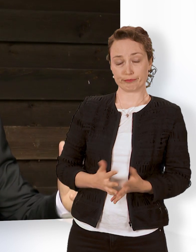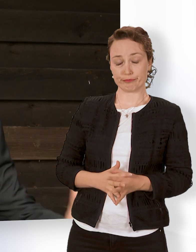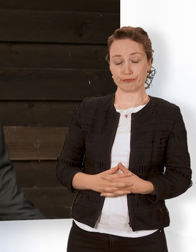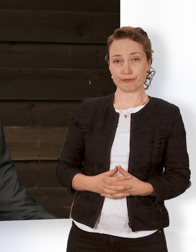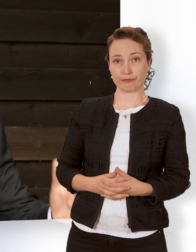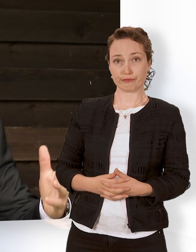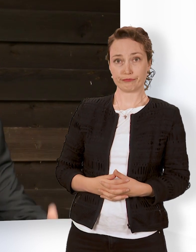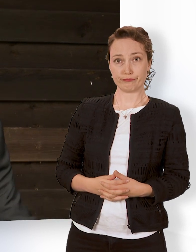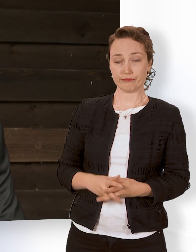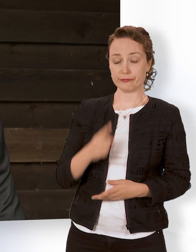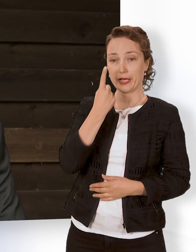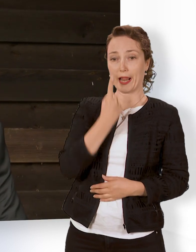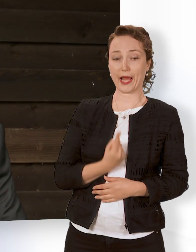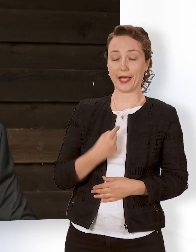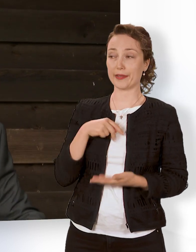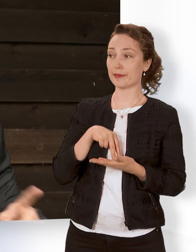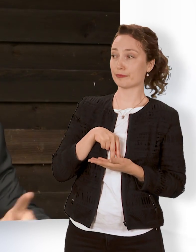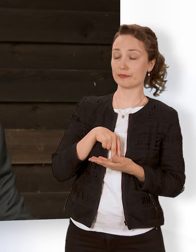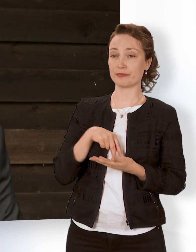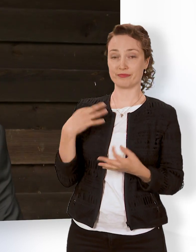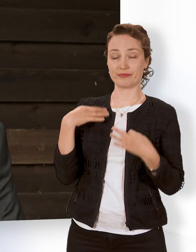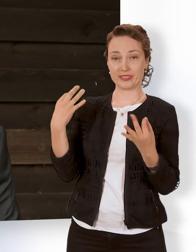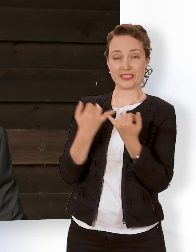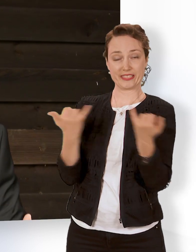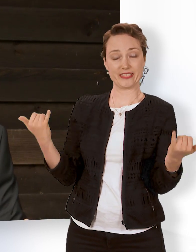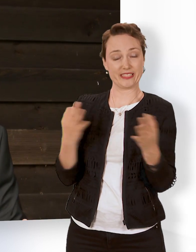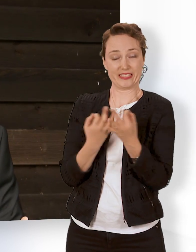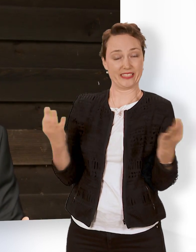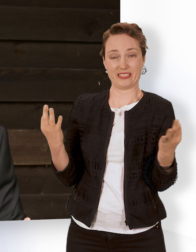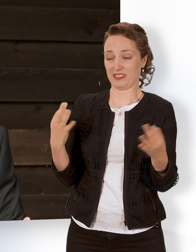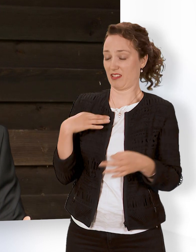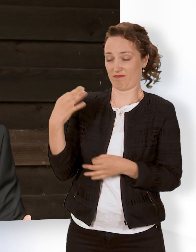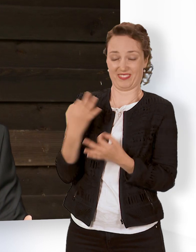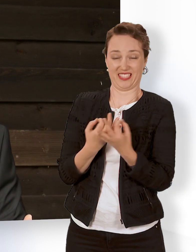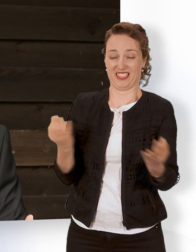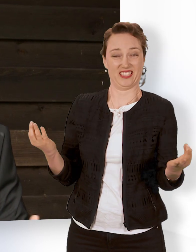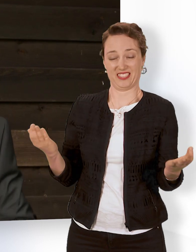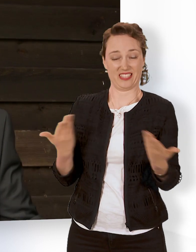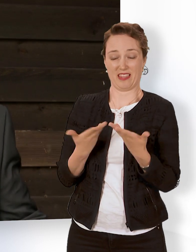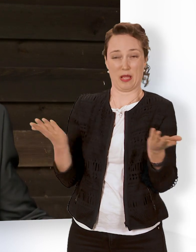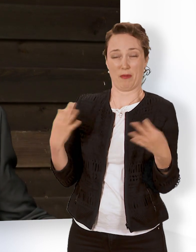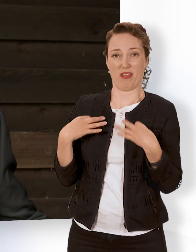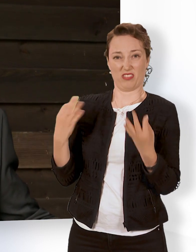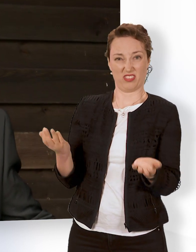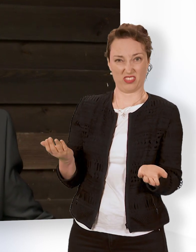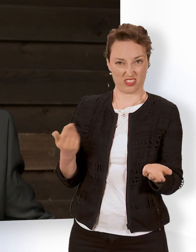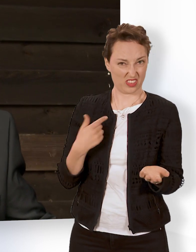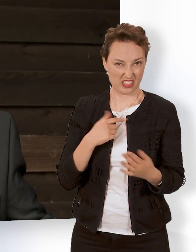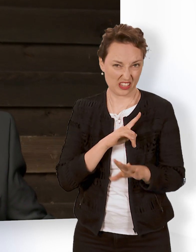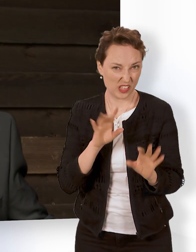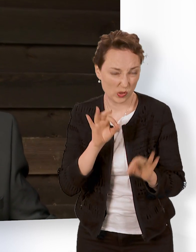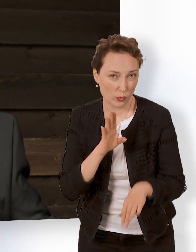Ganz alleine stand ich noch da und keiner hatte mich gewählt. Ja, bin ich nicht gut